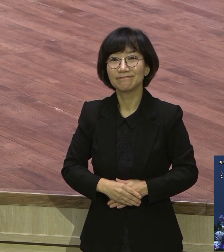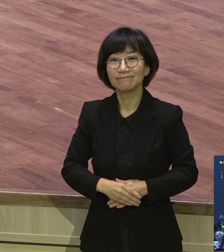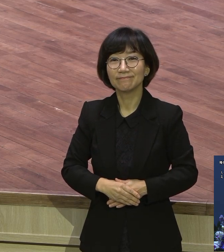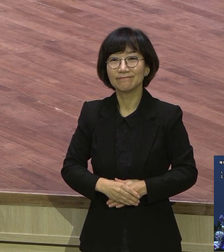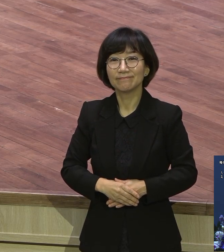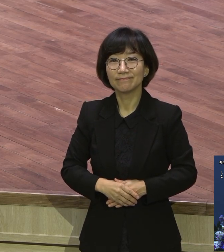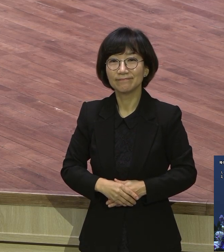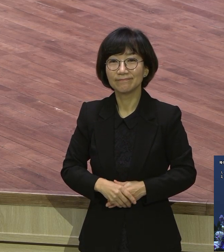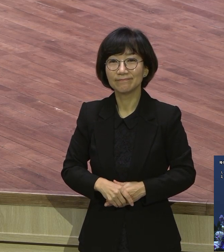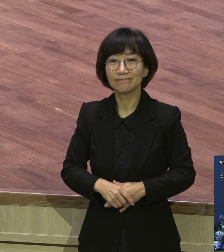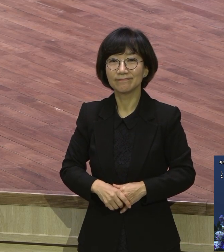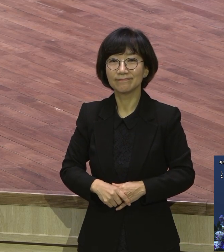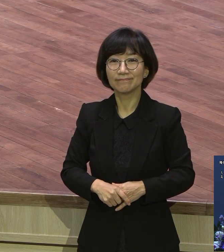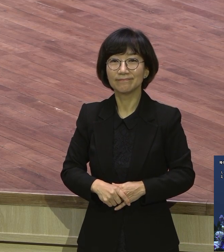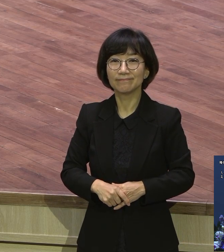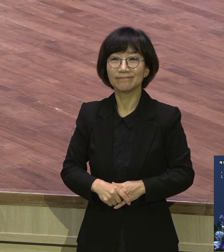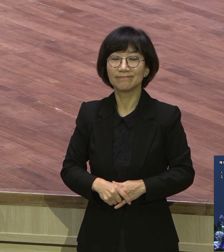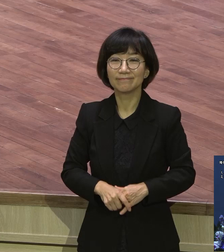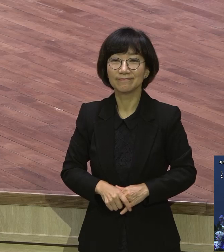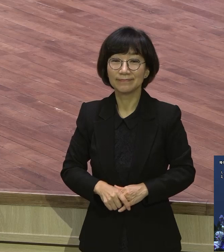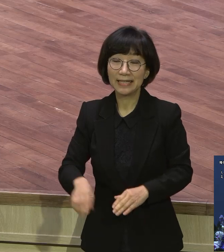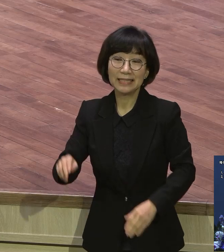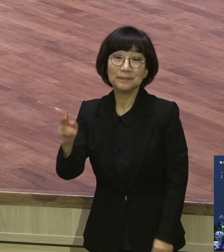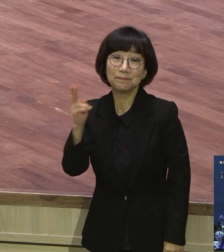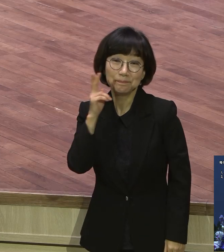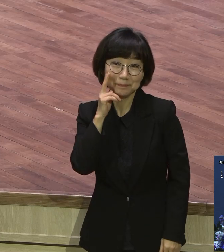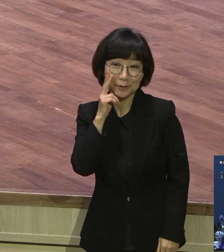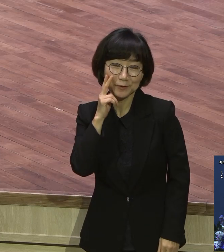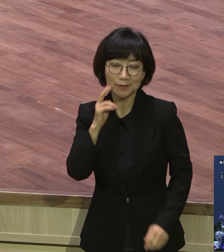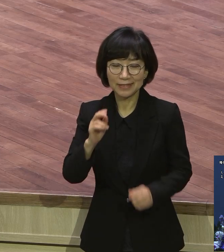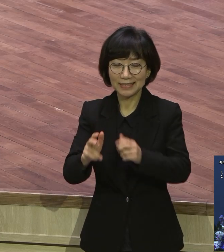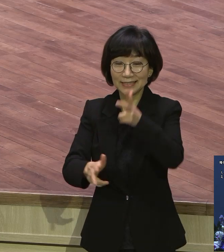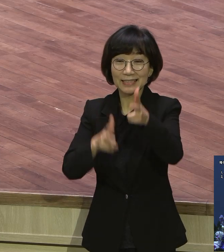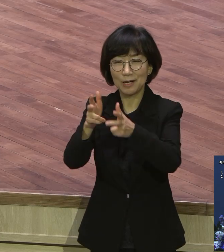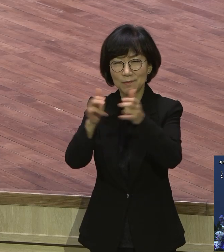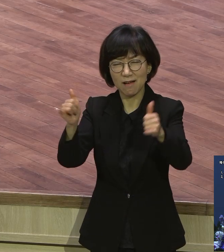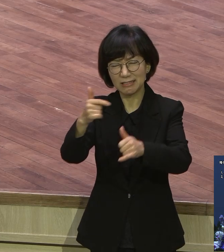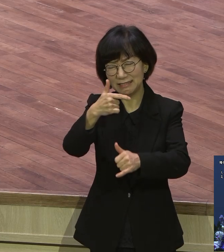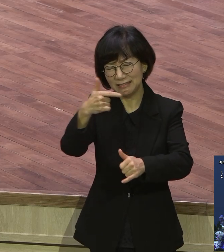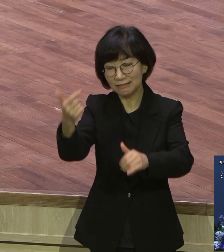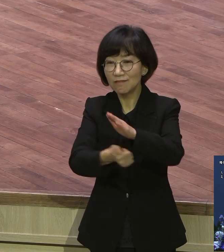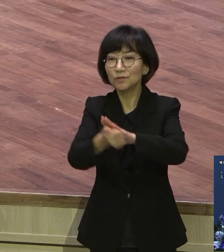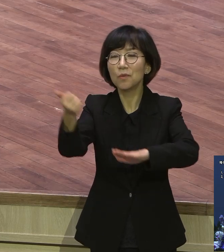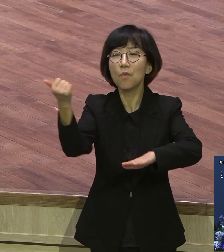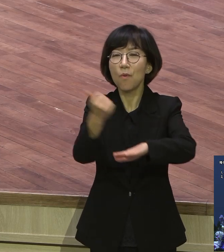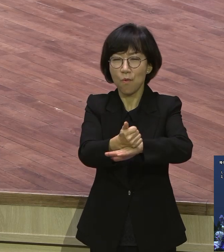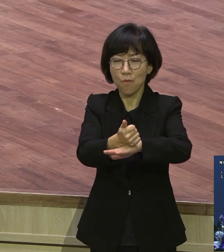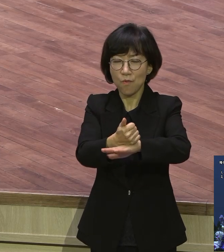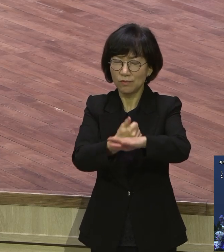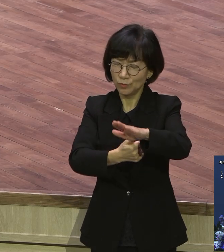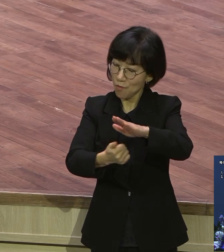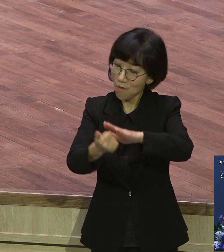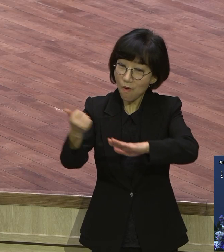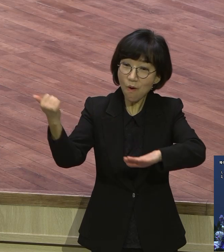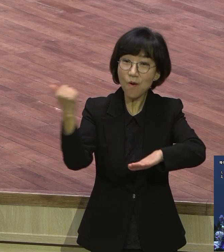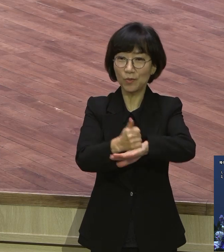스테니 텐이라는 미국의 사업가 크게 성공을 했어요 사업에 성공을 했는데